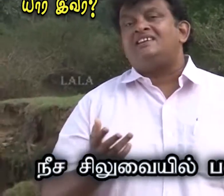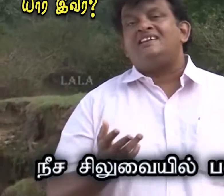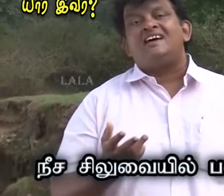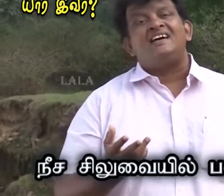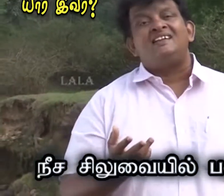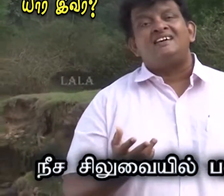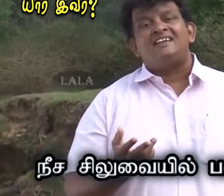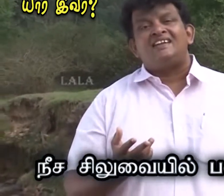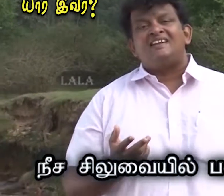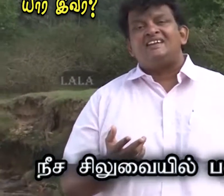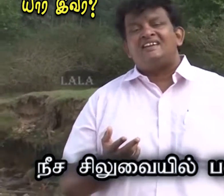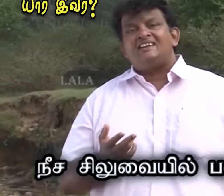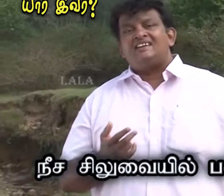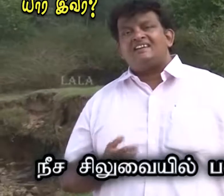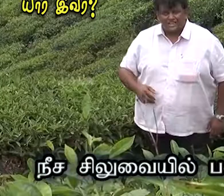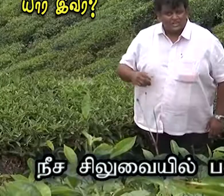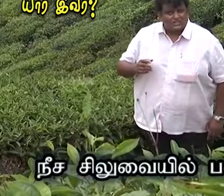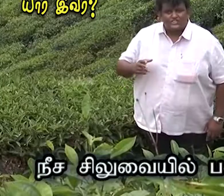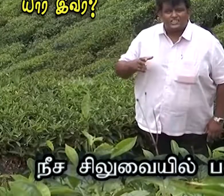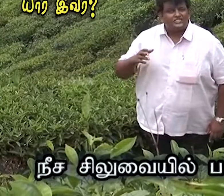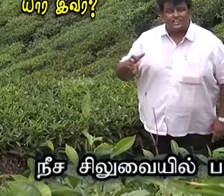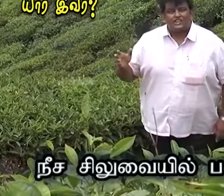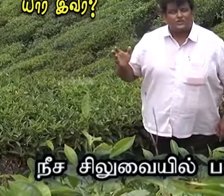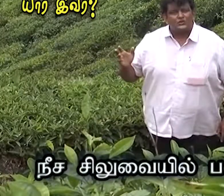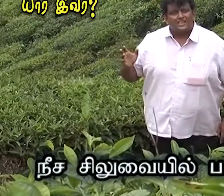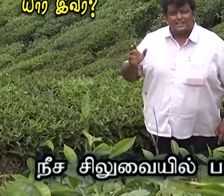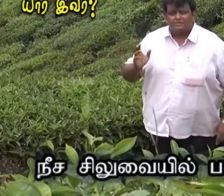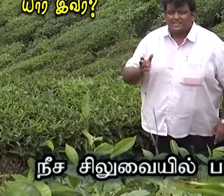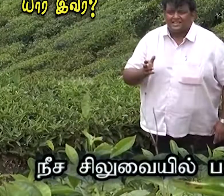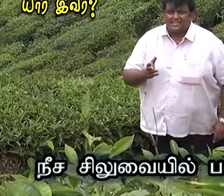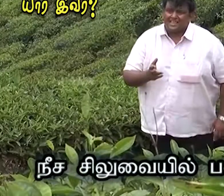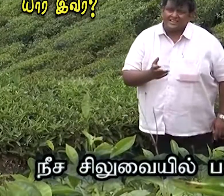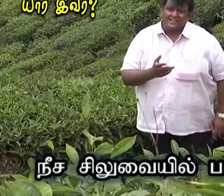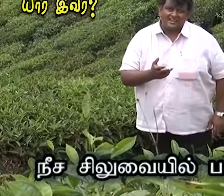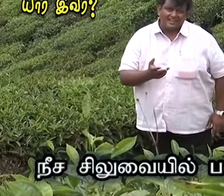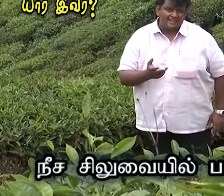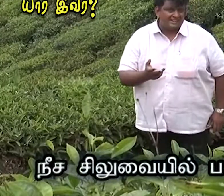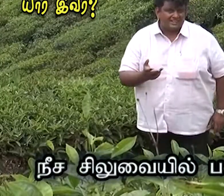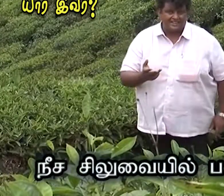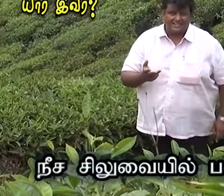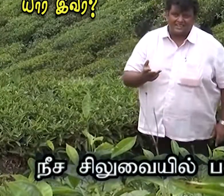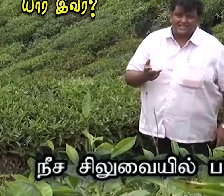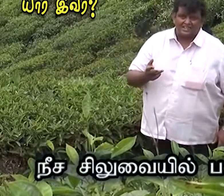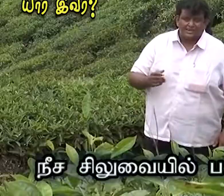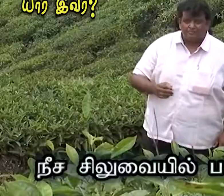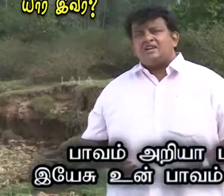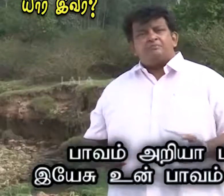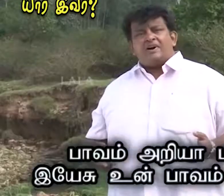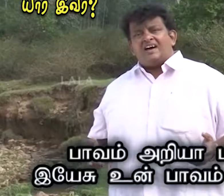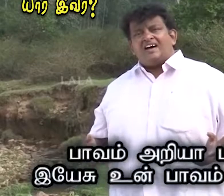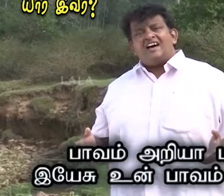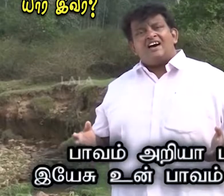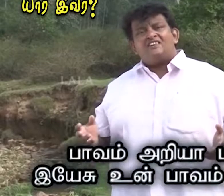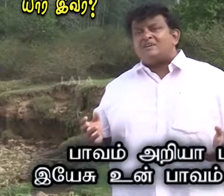சிலுவையில் பலியானரே, நீச சிலுவையில் பலியானரே,